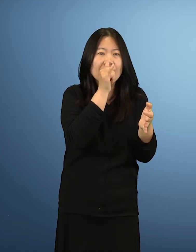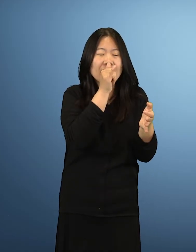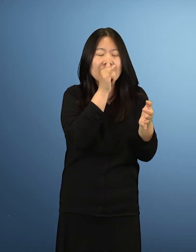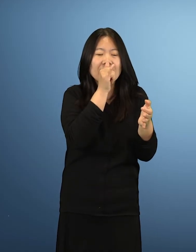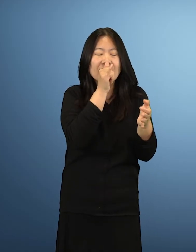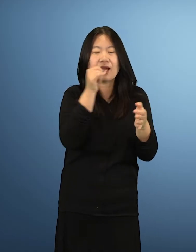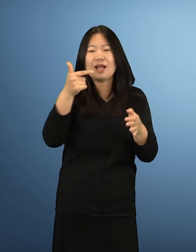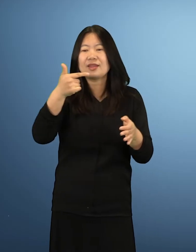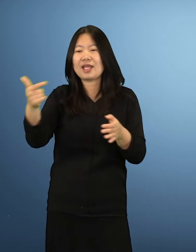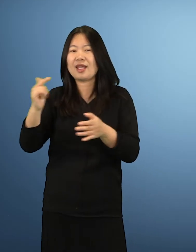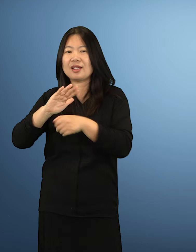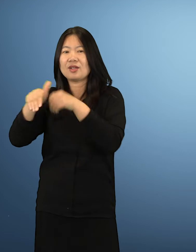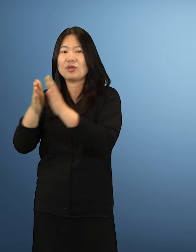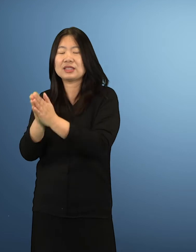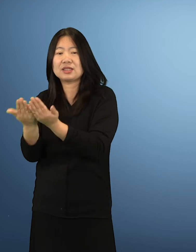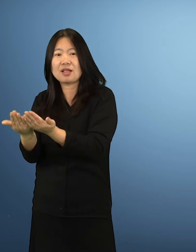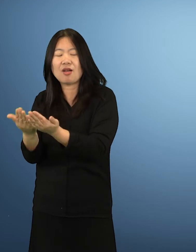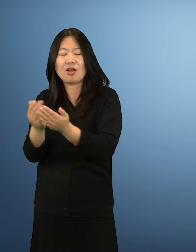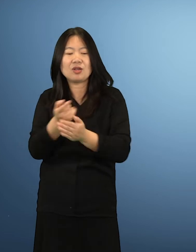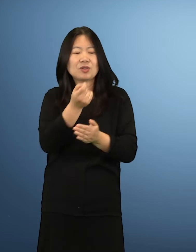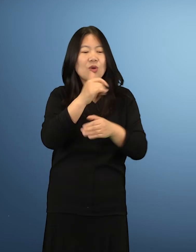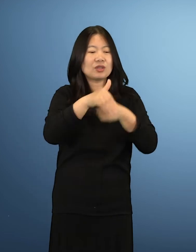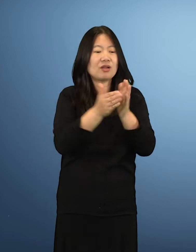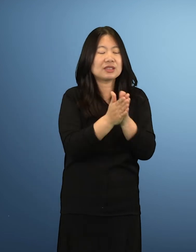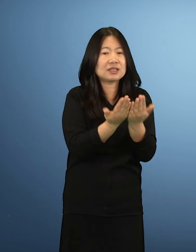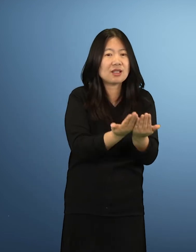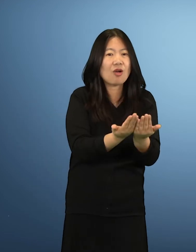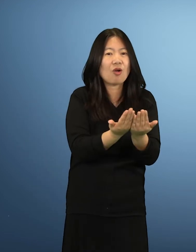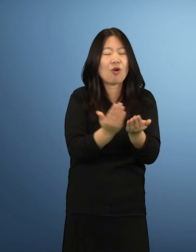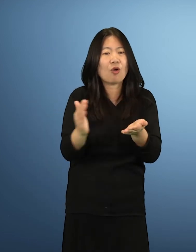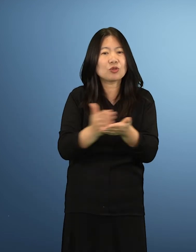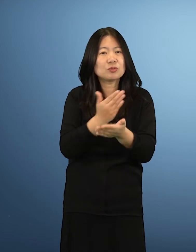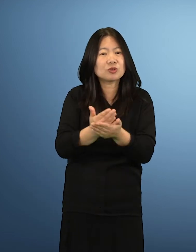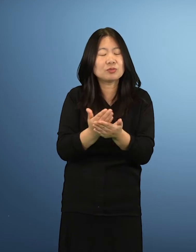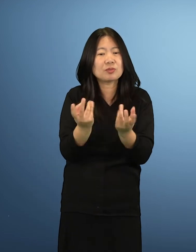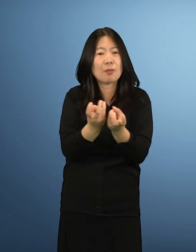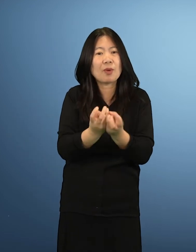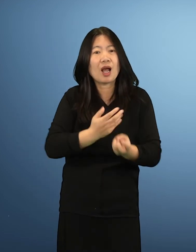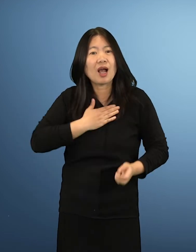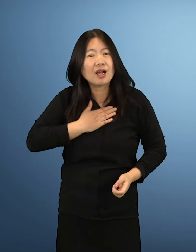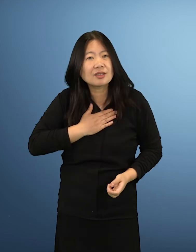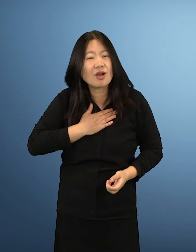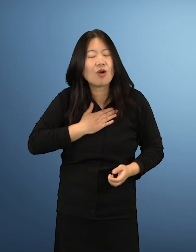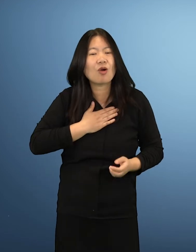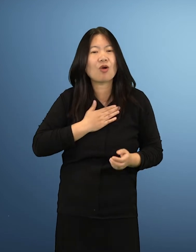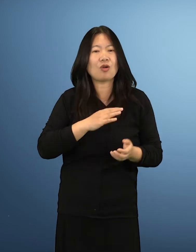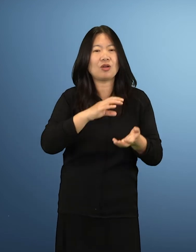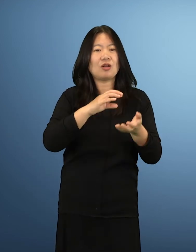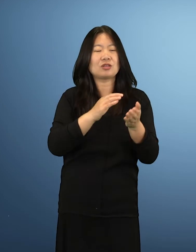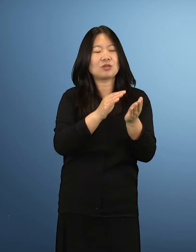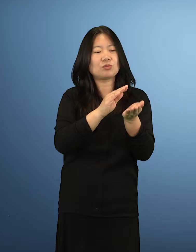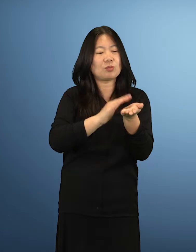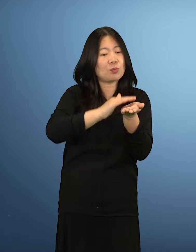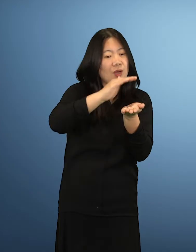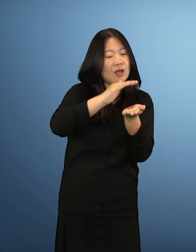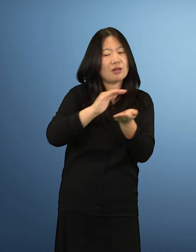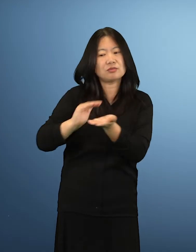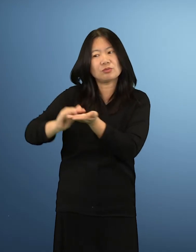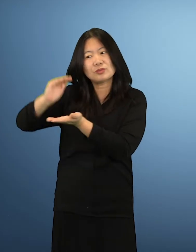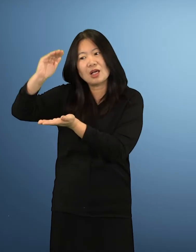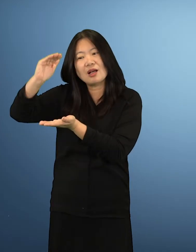소선지서, 대선지서하는 구분은 상식적으로 알고 계시죠? 분량 차이입니다. 큰 차이는